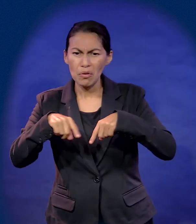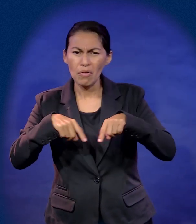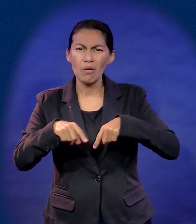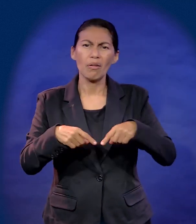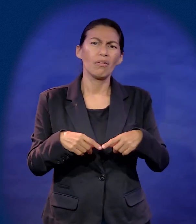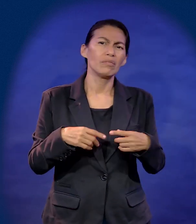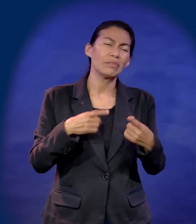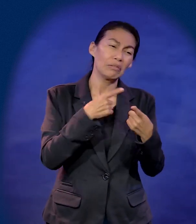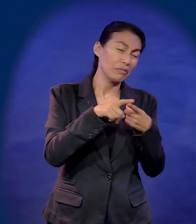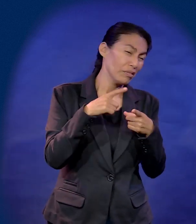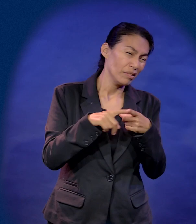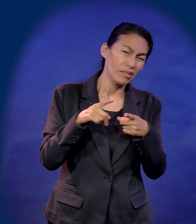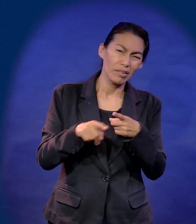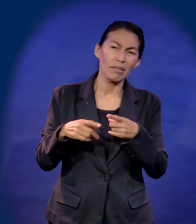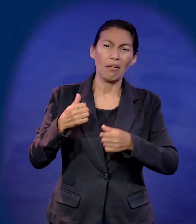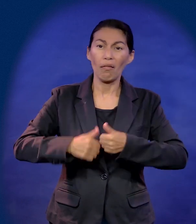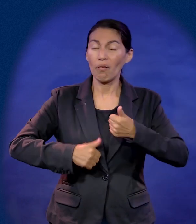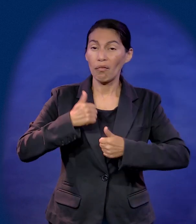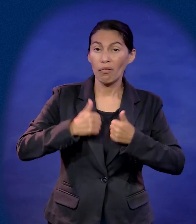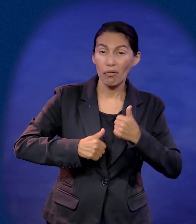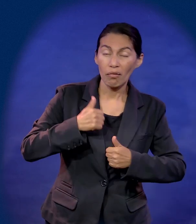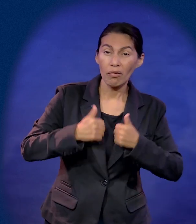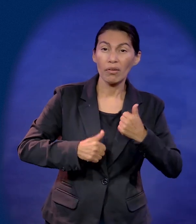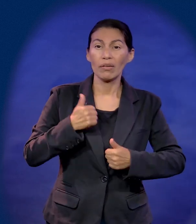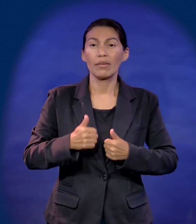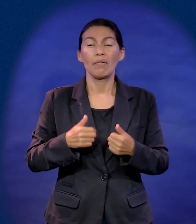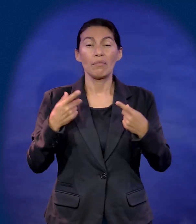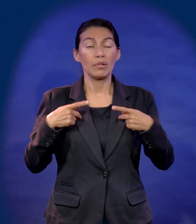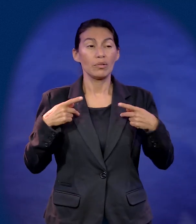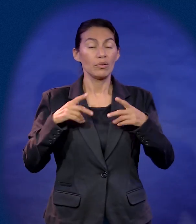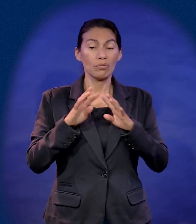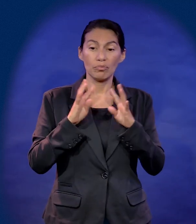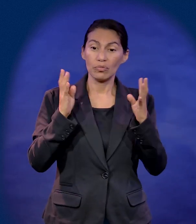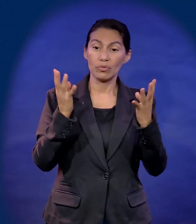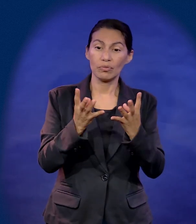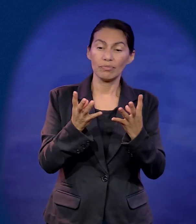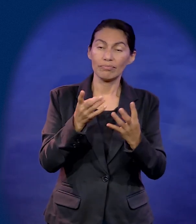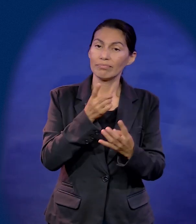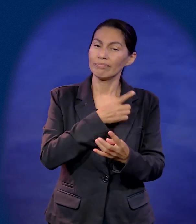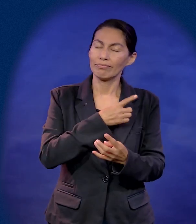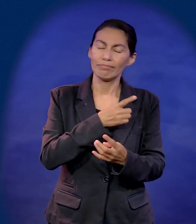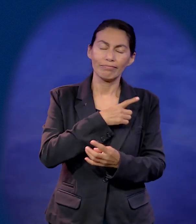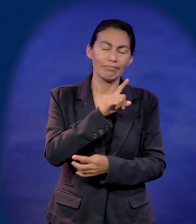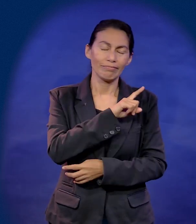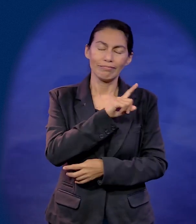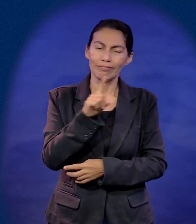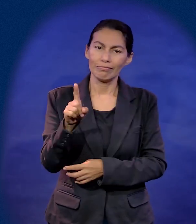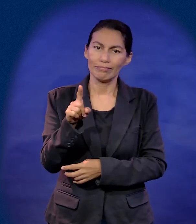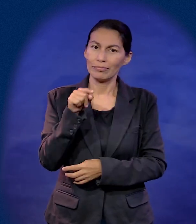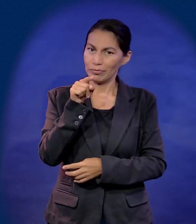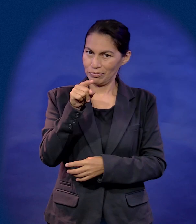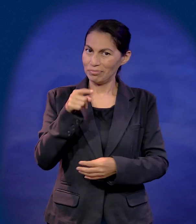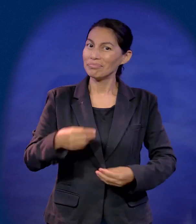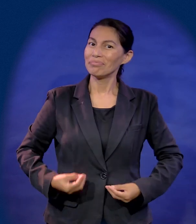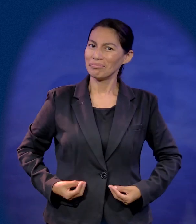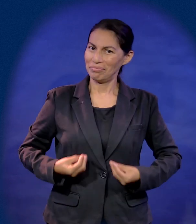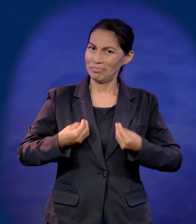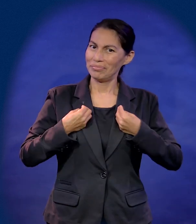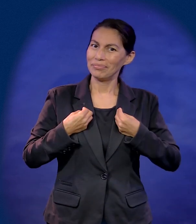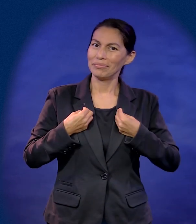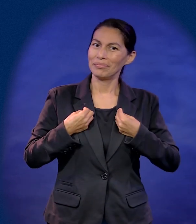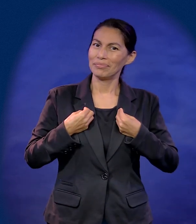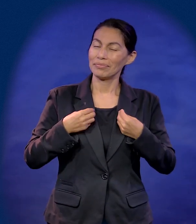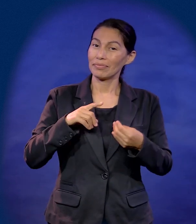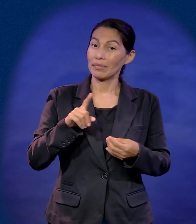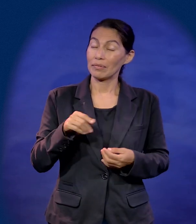como que lo haces. Finge, vete a jugar fútbol, vete a jugar softball, sal a correr. Rodéate de personas, no te mantengas